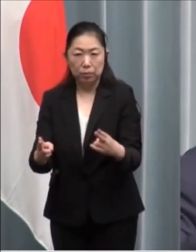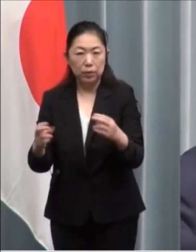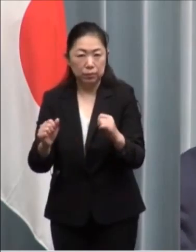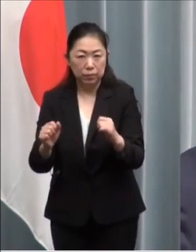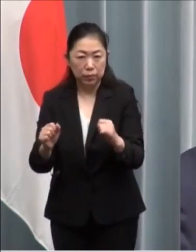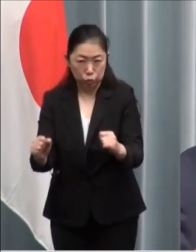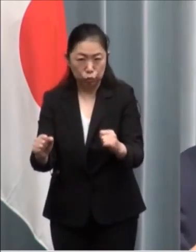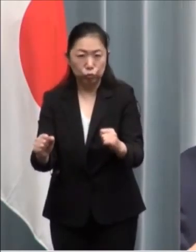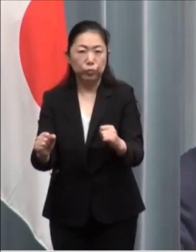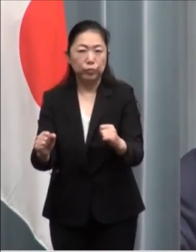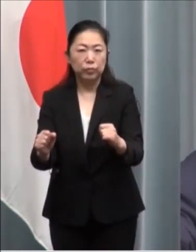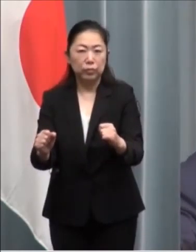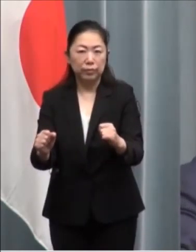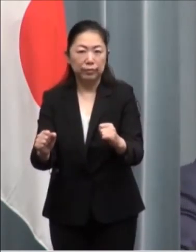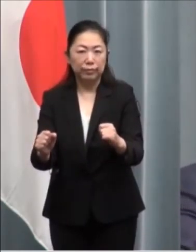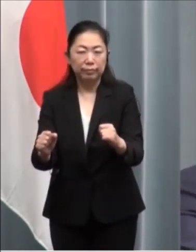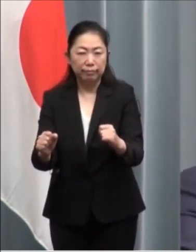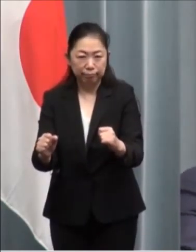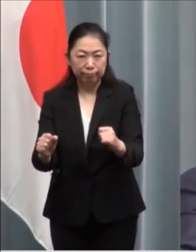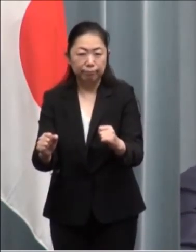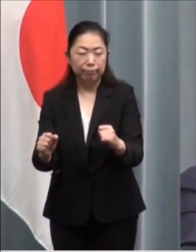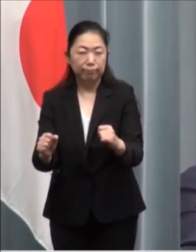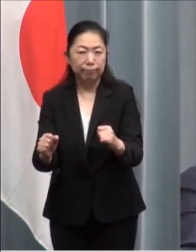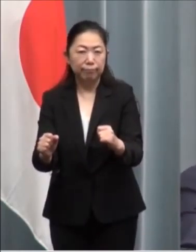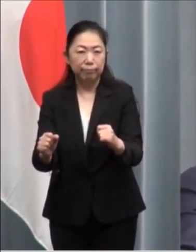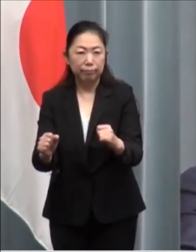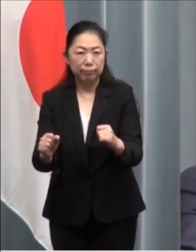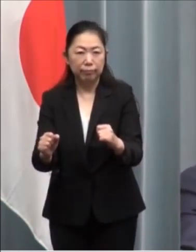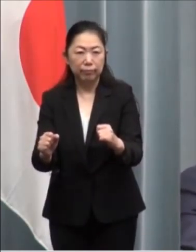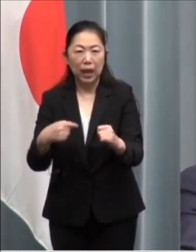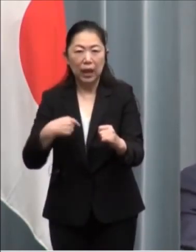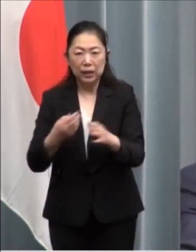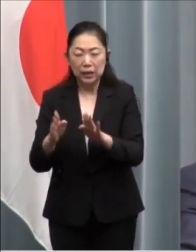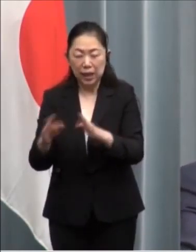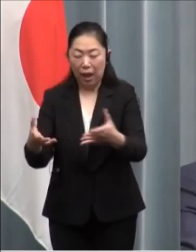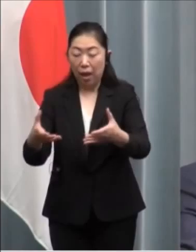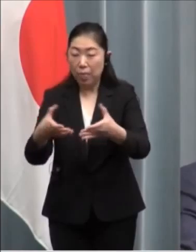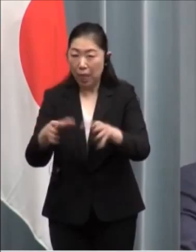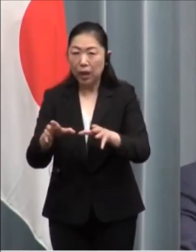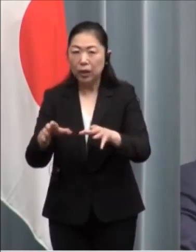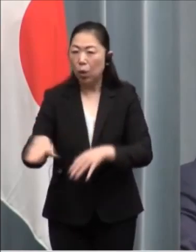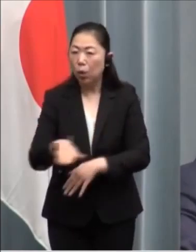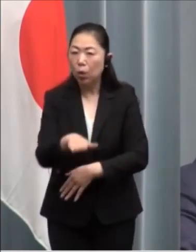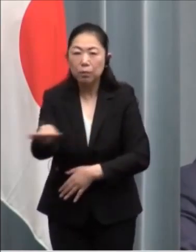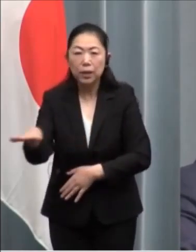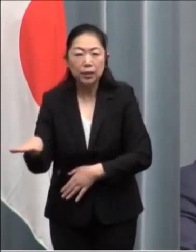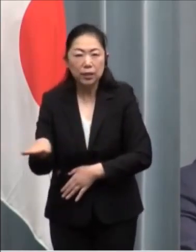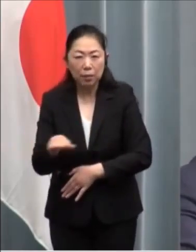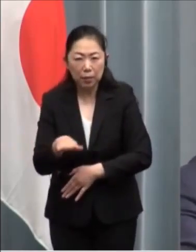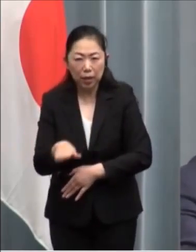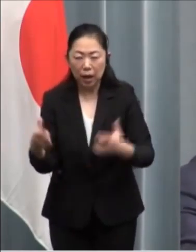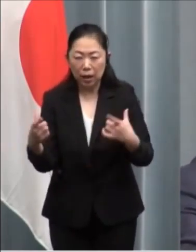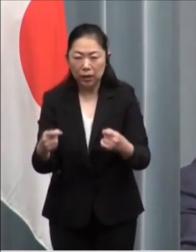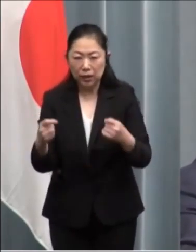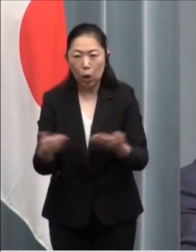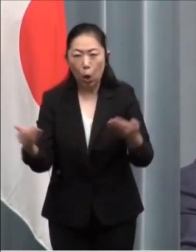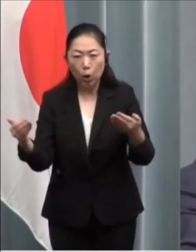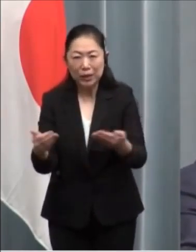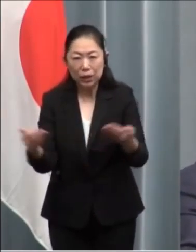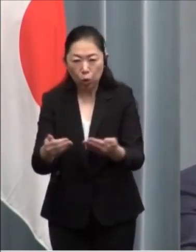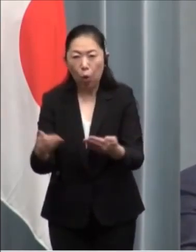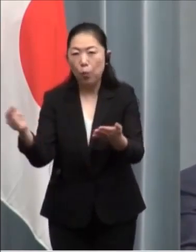ね、そこは自衛隊の皆さんがですね、しっかりと任務遂行を